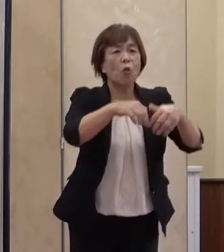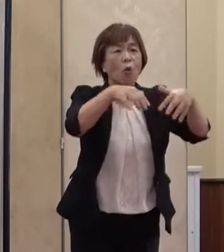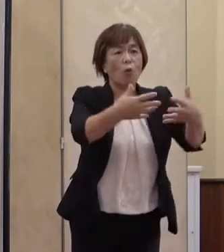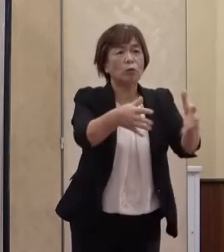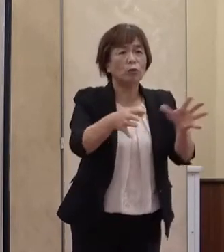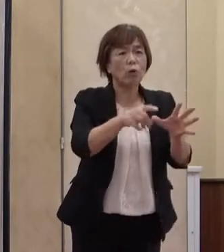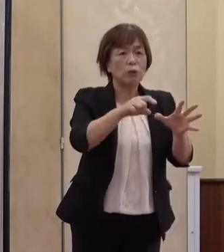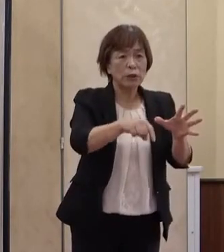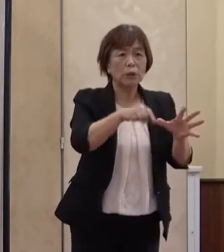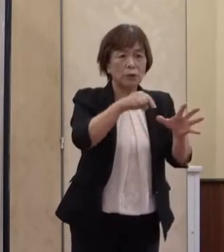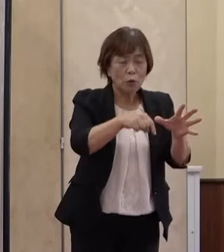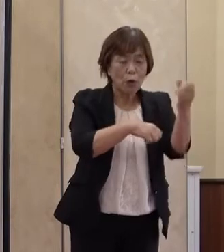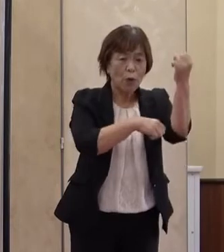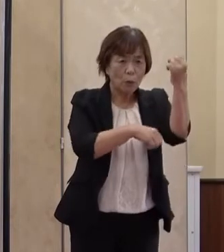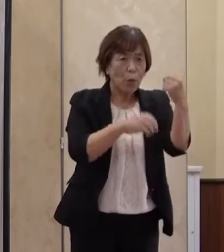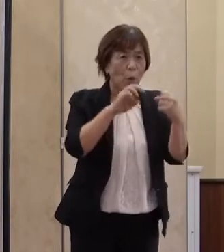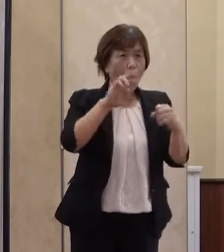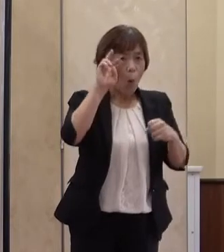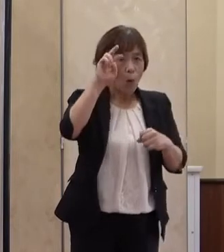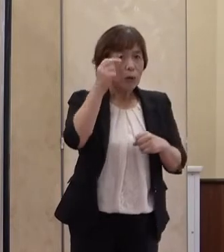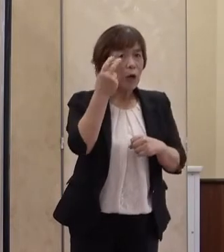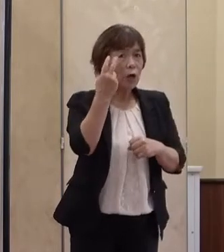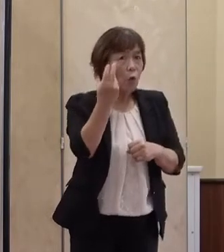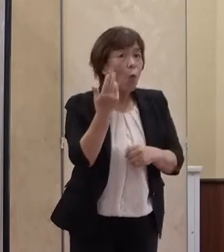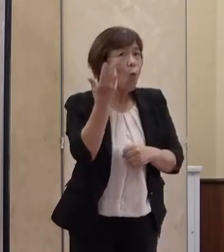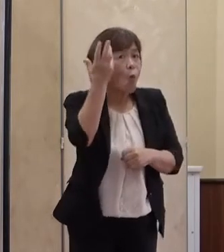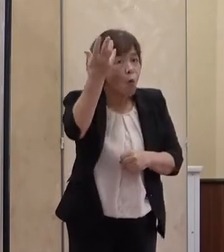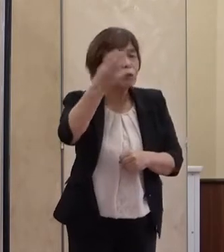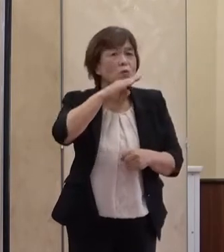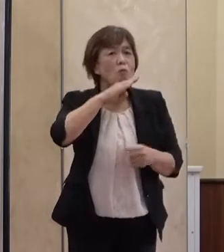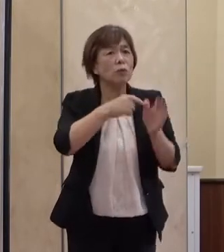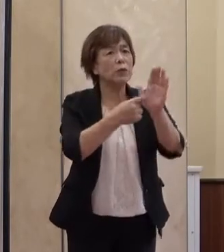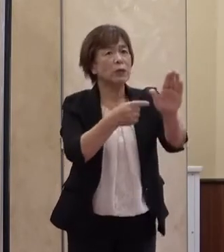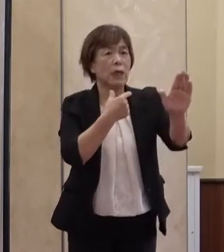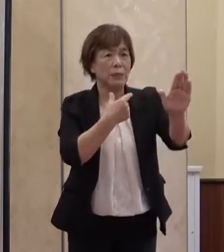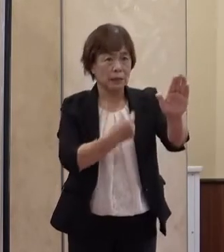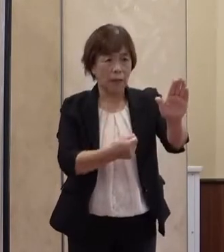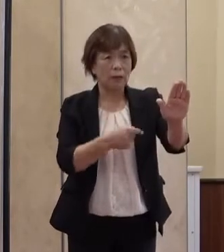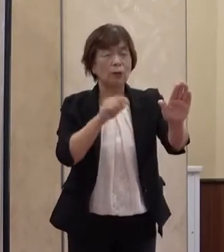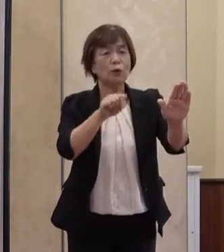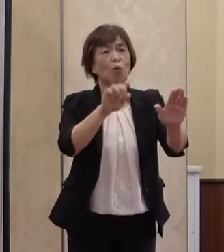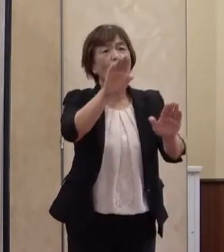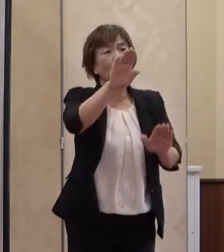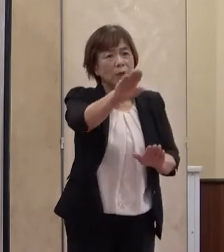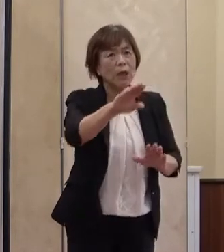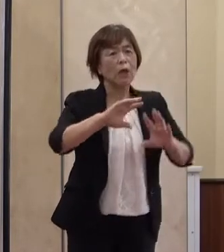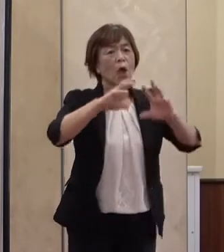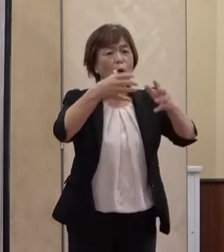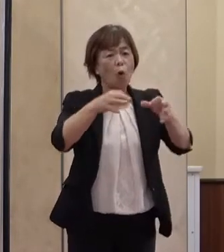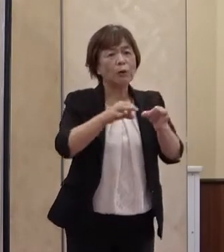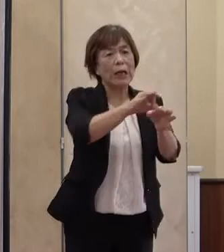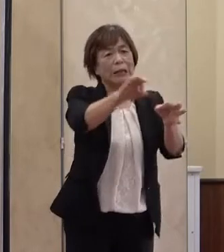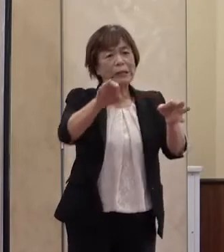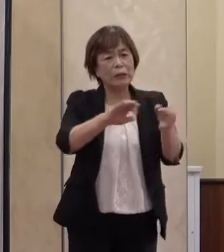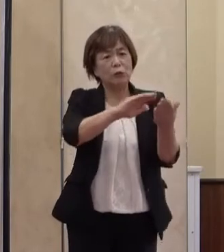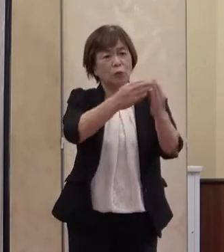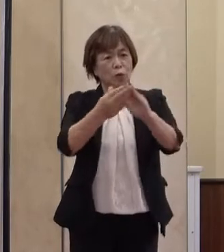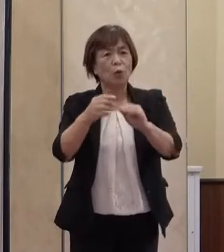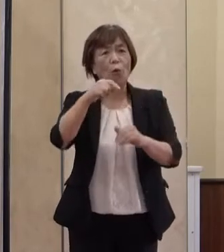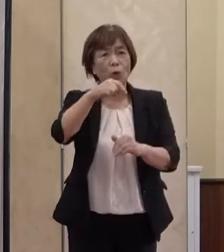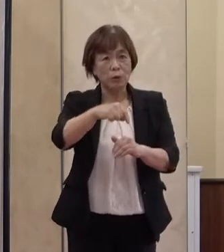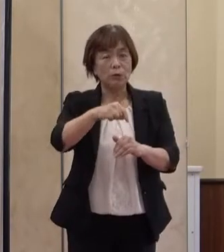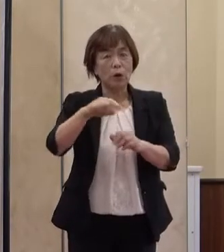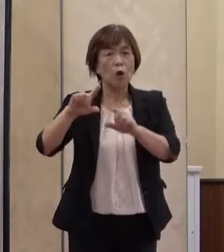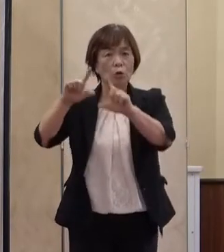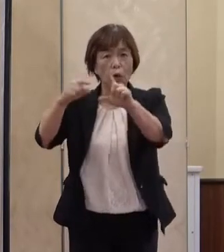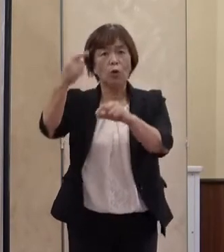都構想っていうのを実現させたいと思います、そしてその先にはね、その国際金融都市というのも東京